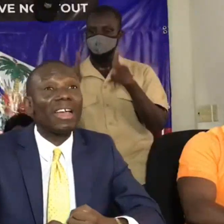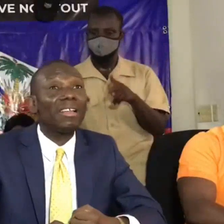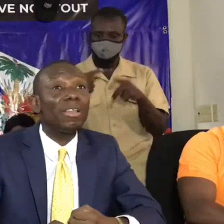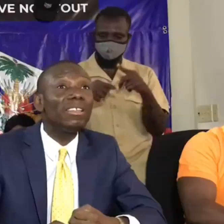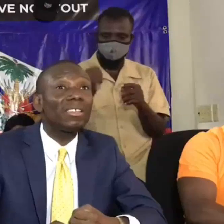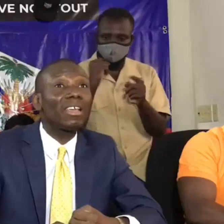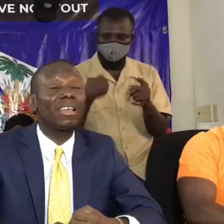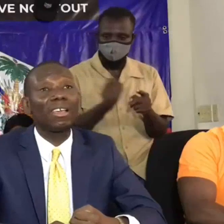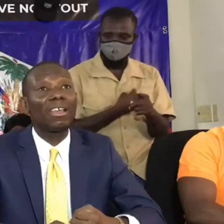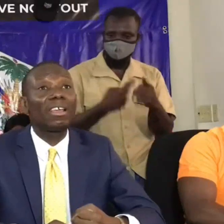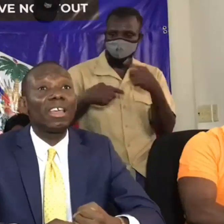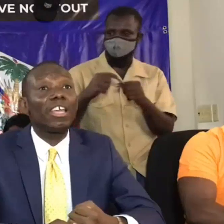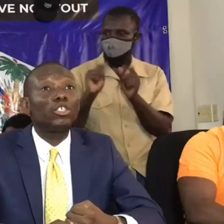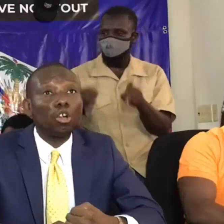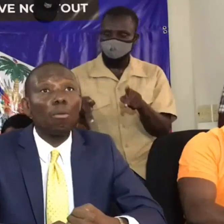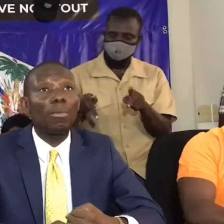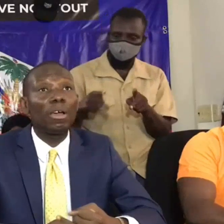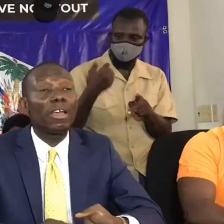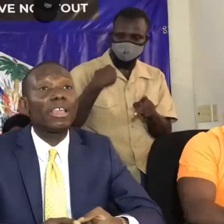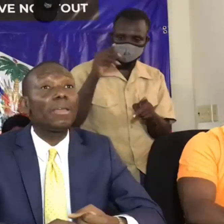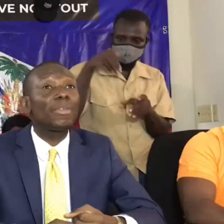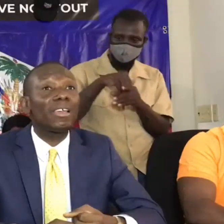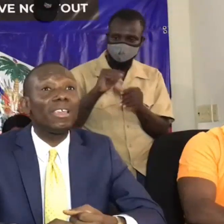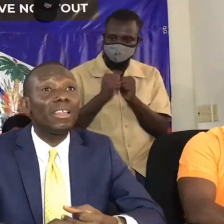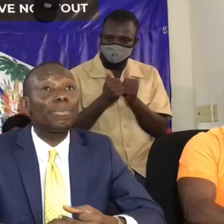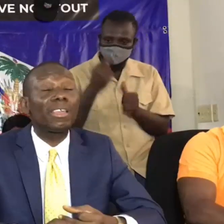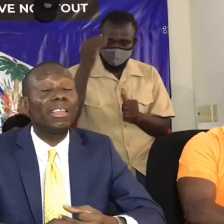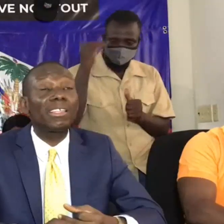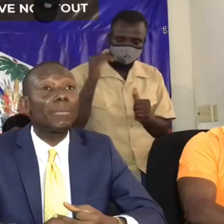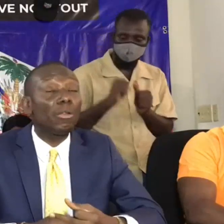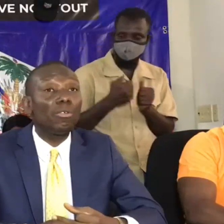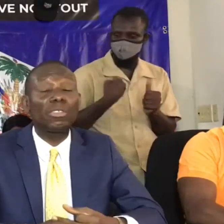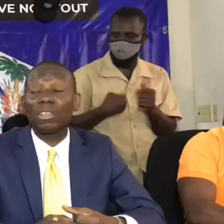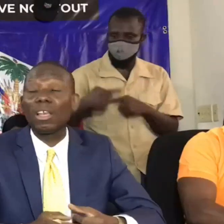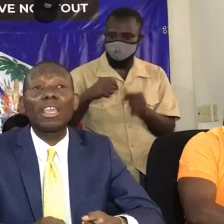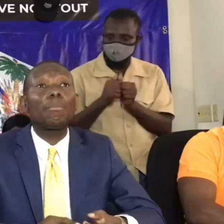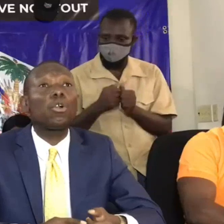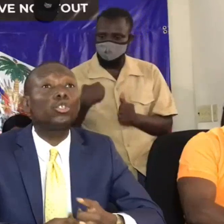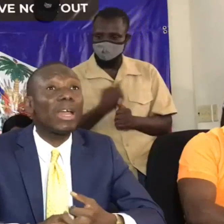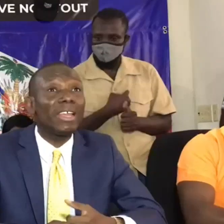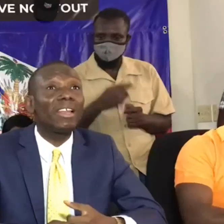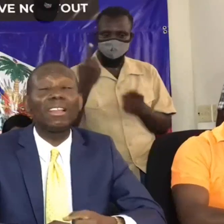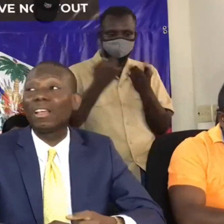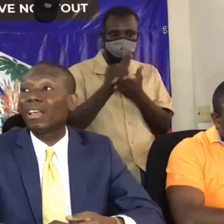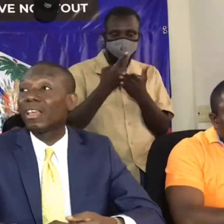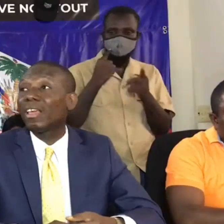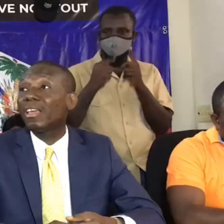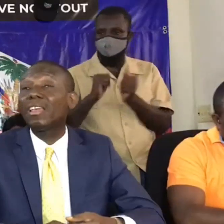Gain Anel Belize, gain Job, gain Pierre Kilik Semelus, gain Paul